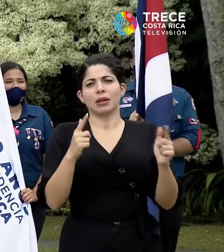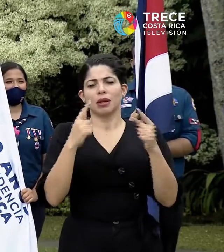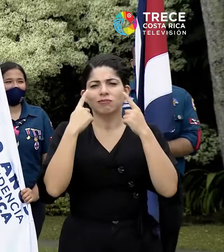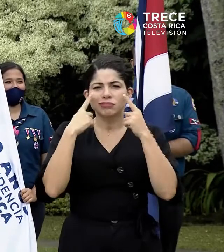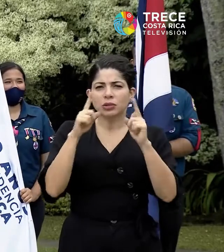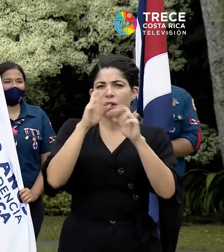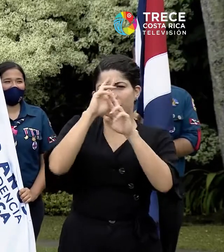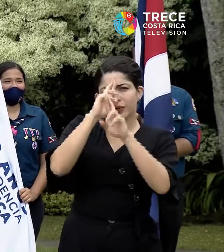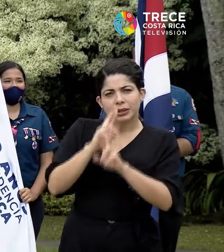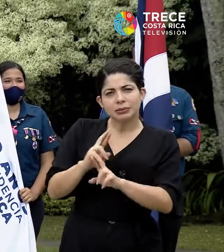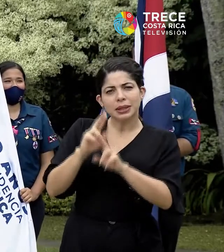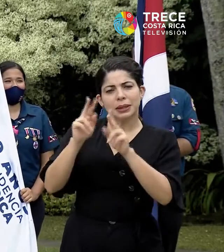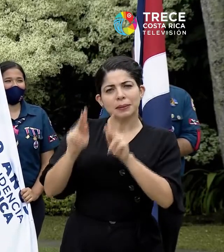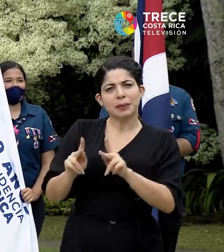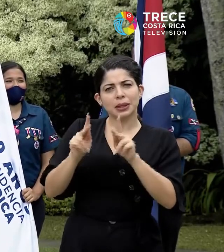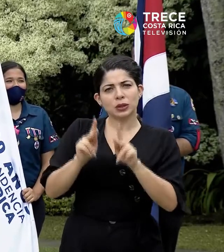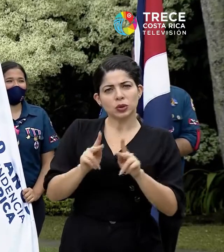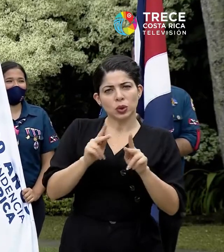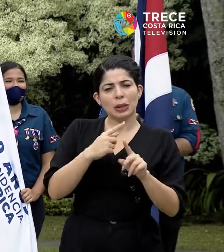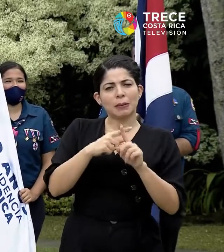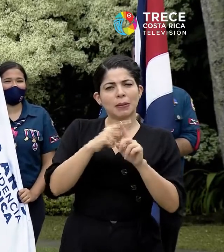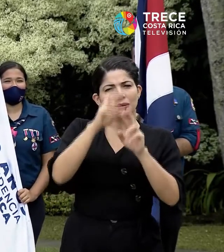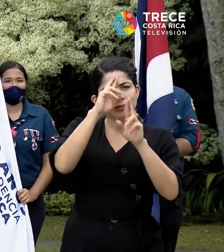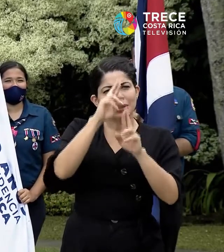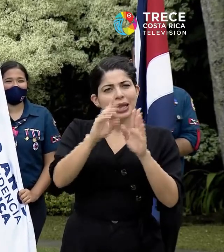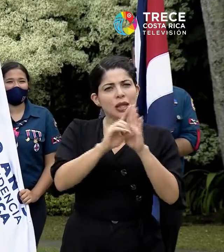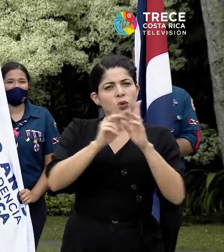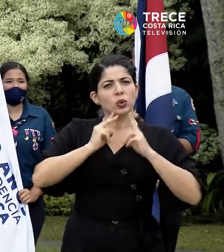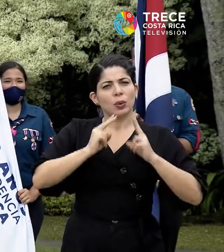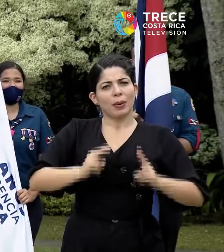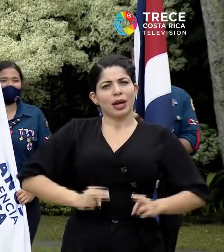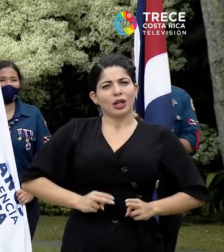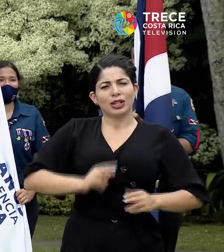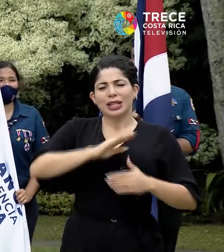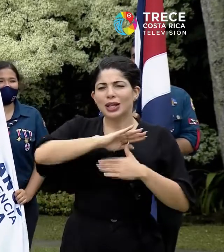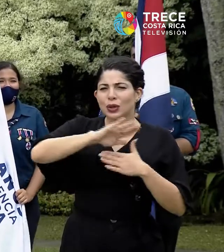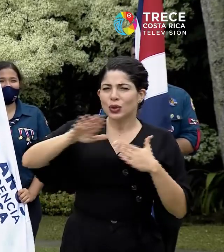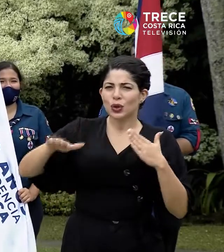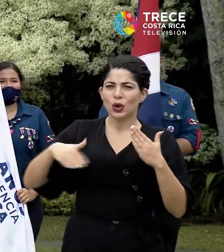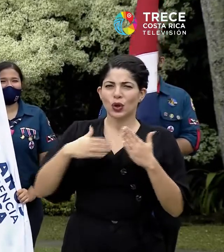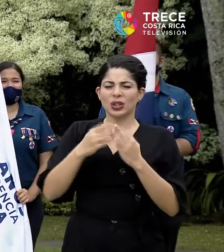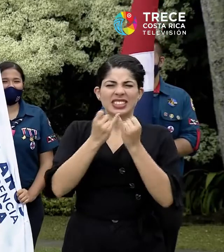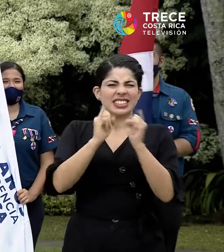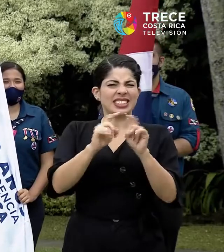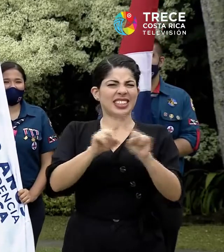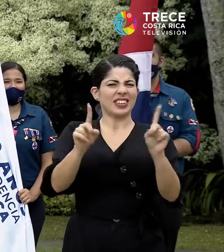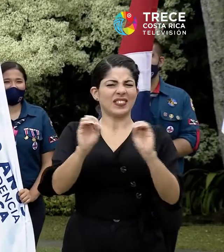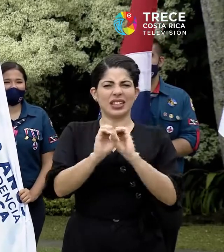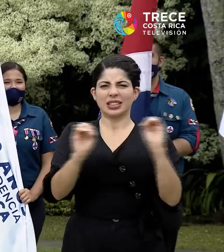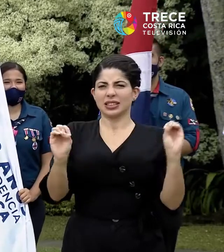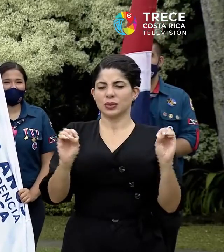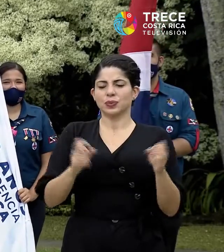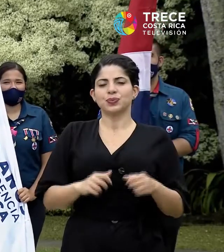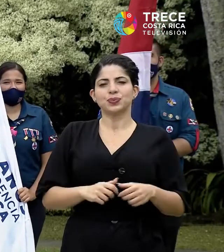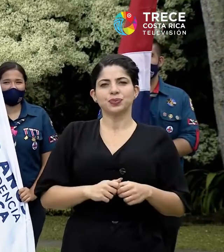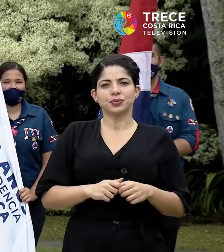las personas y a los derechos humanos de todas y todos, sin distingos de ninguna especie.